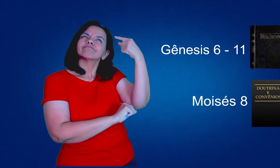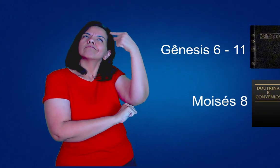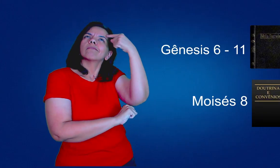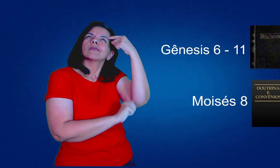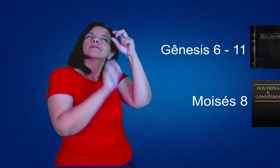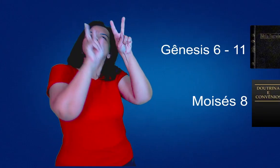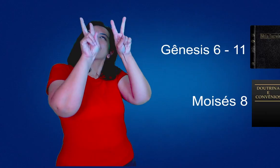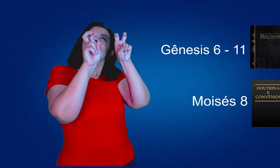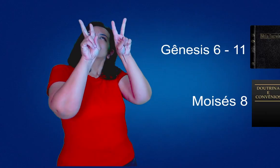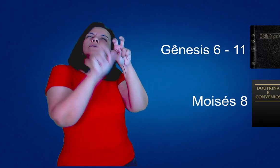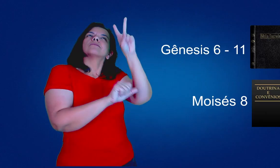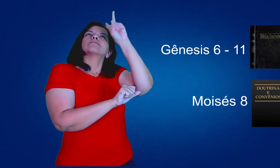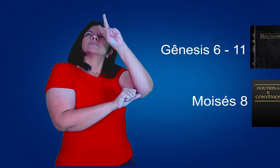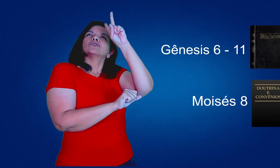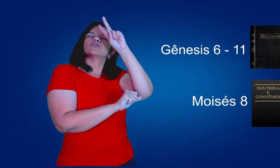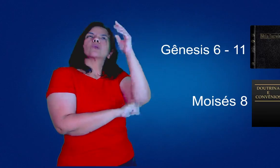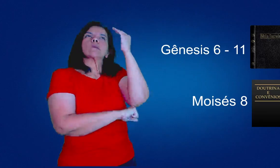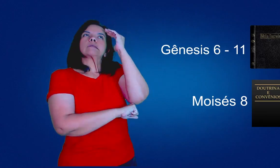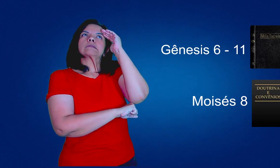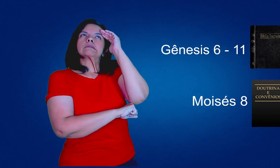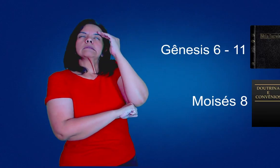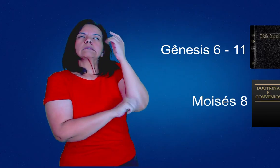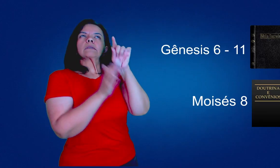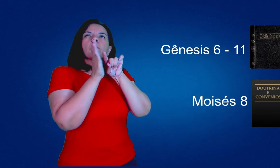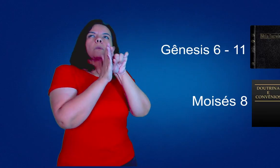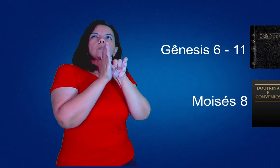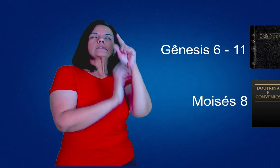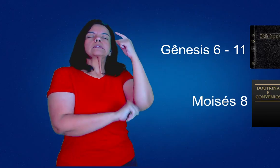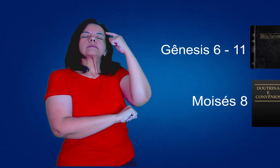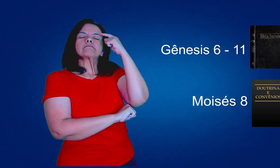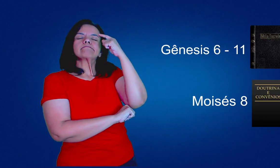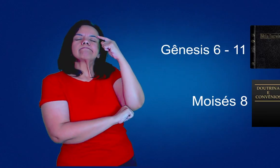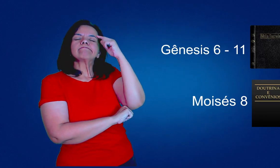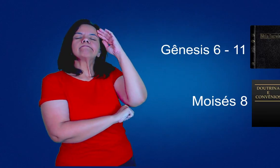leem, ponderam sobre tudo o que vocês vão ler,